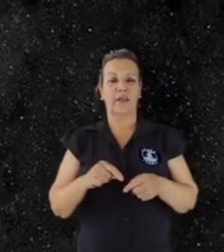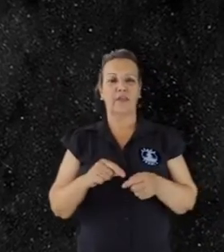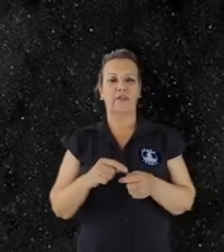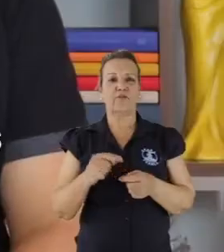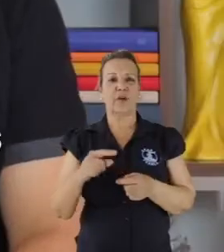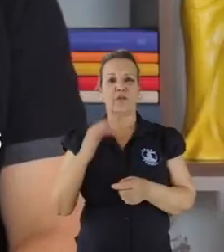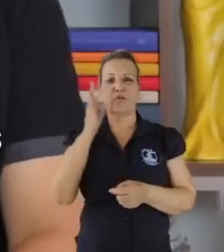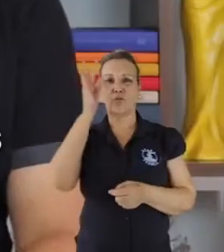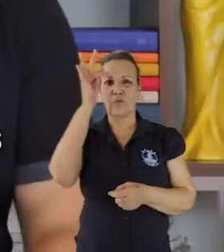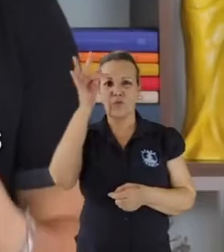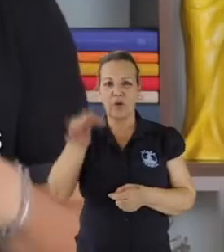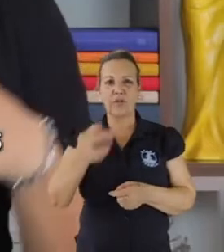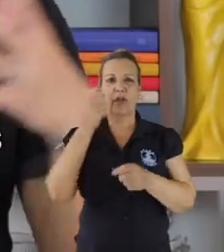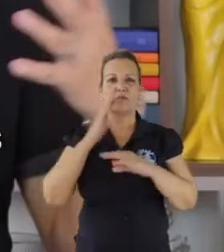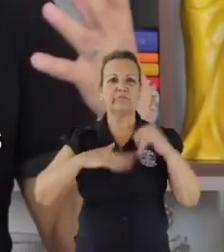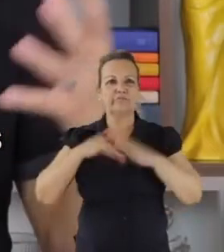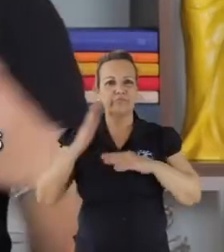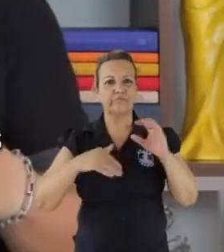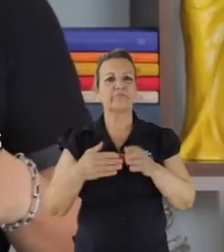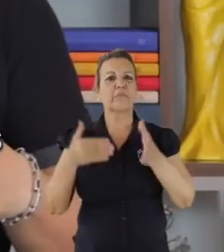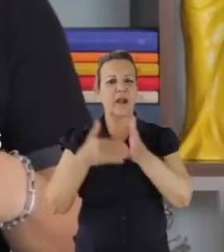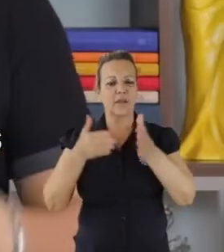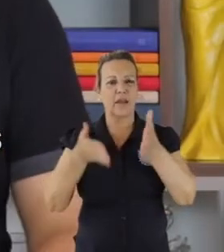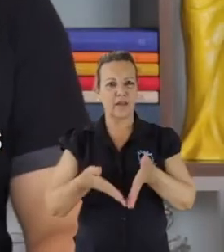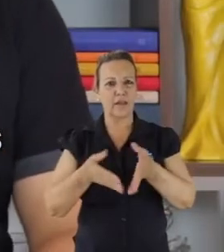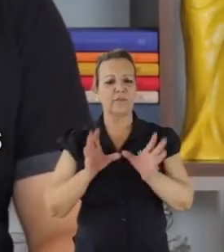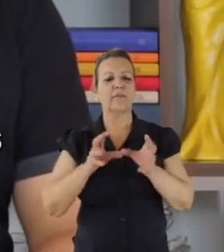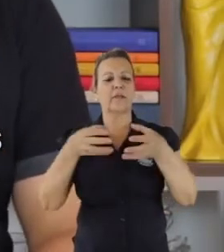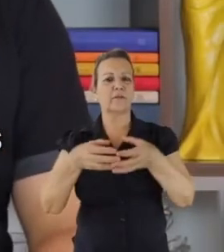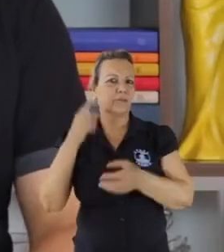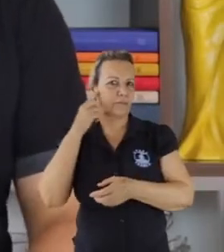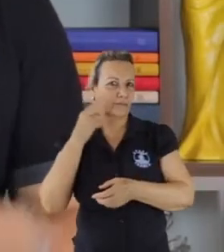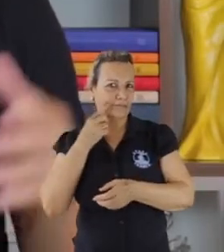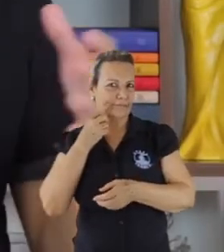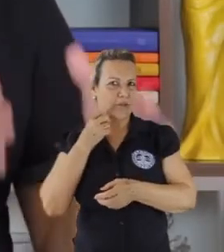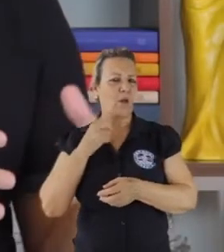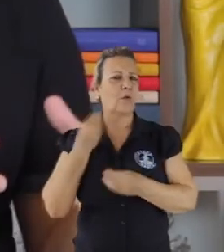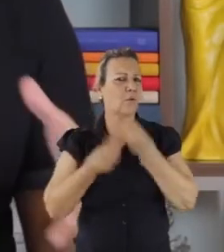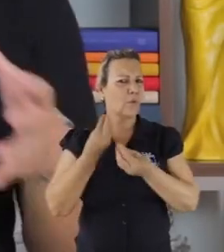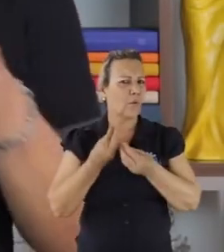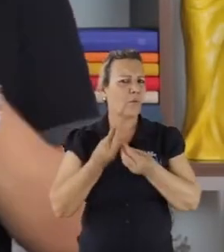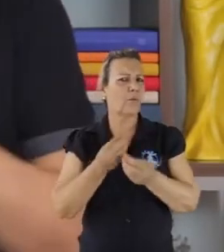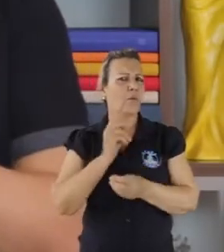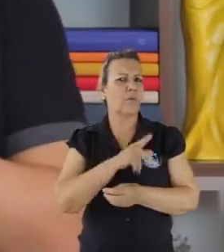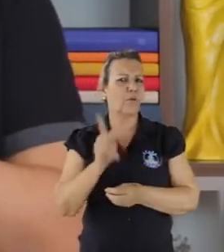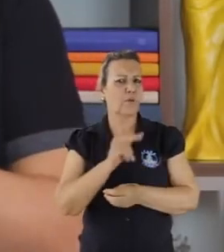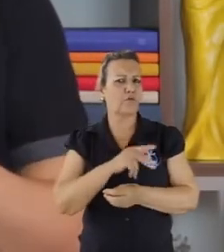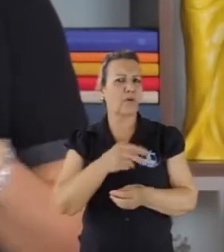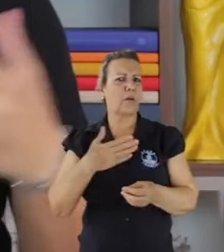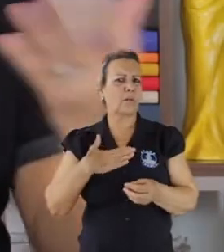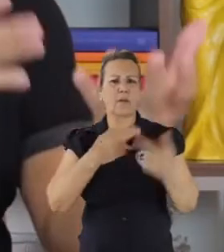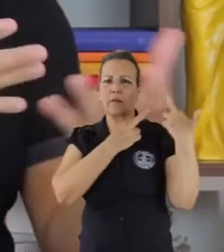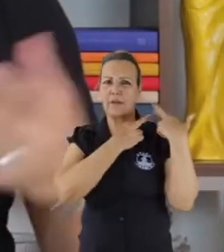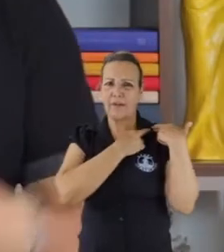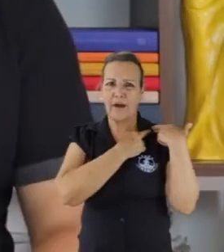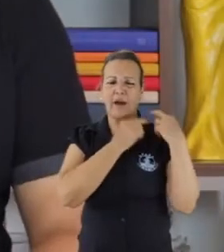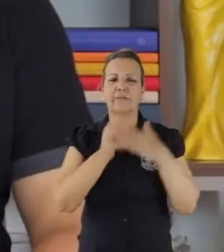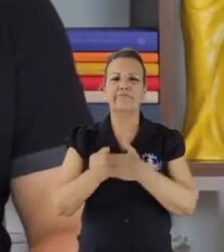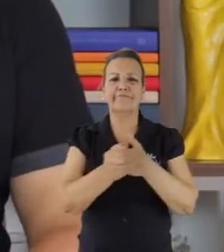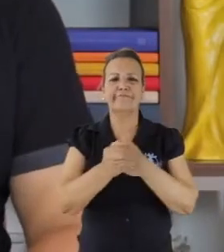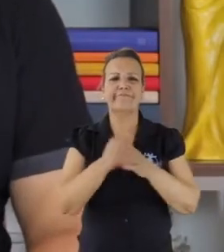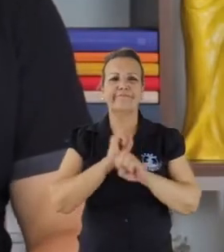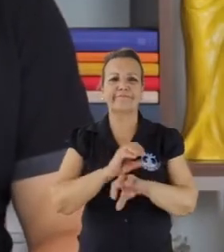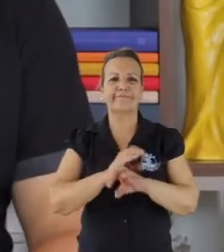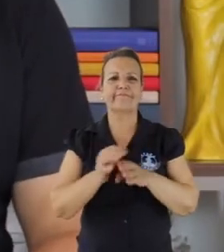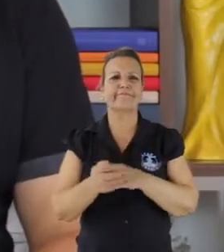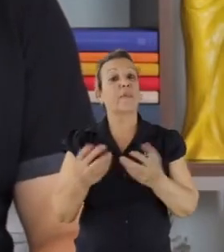humanidade." Esse foi o horizonte que construímos até aqui para a comunidade surda. Como educador, é meu papel estender essa mão até eles.